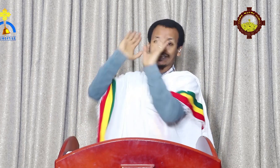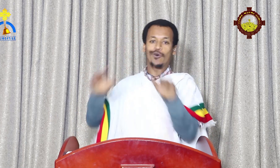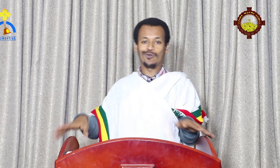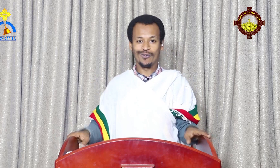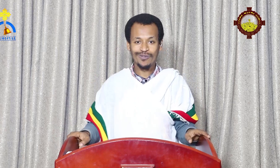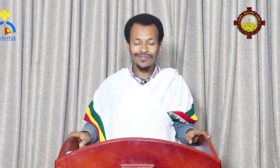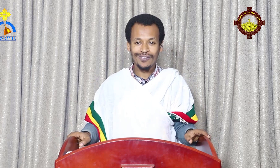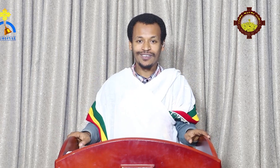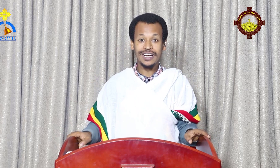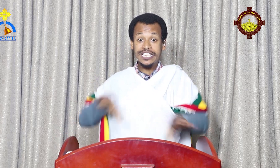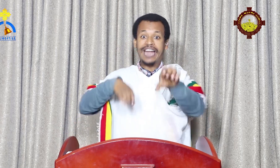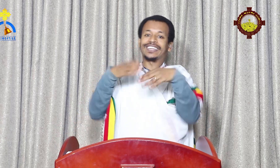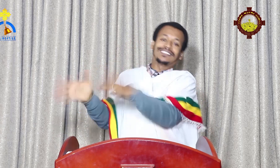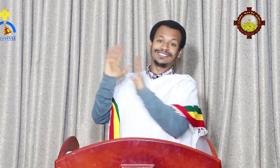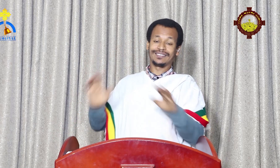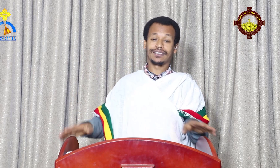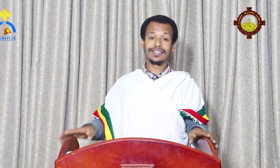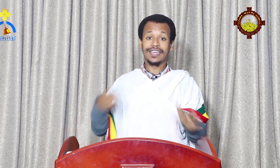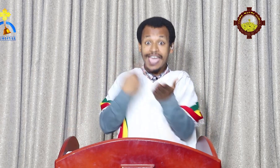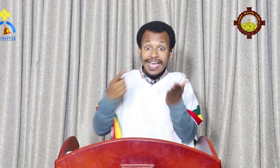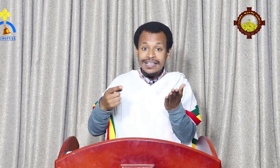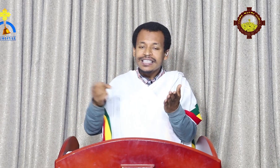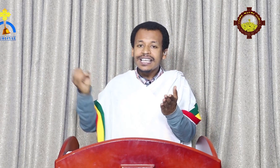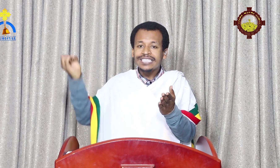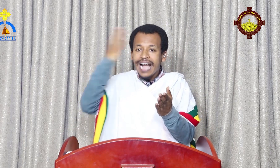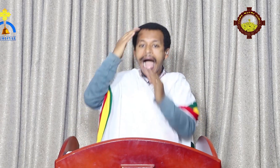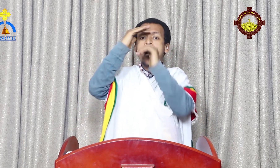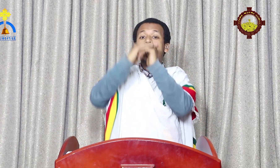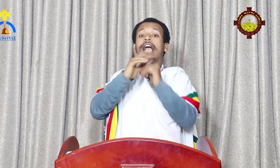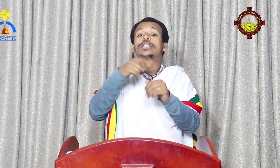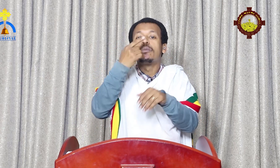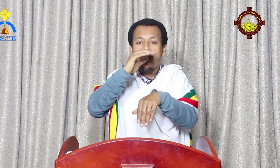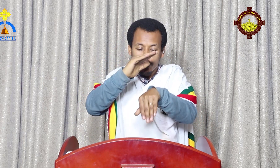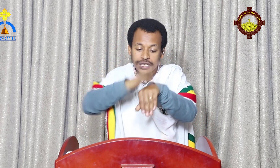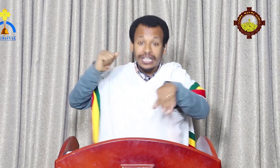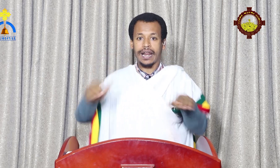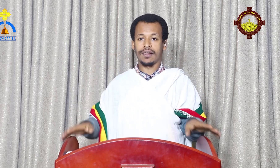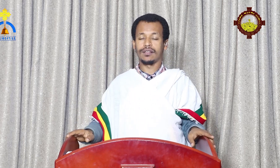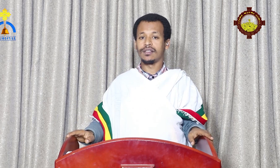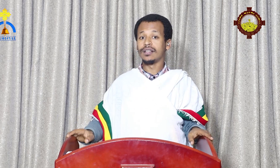ሰጠው እንዲያደርግ። ይሄ የሰጋ አምላክ ተብሎ ይጠራል።